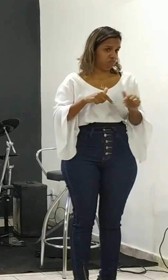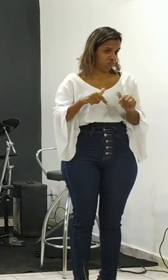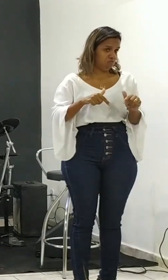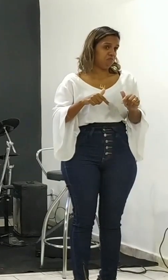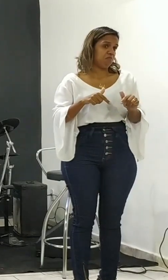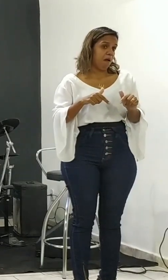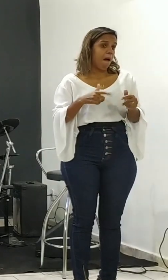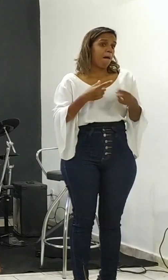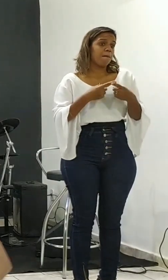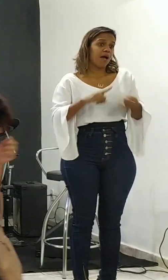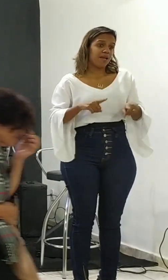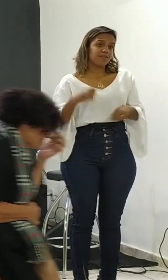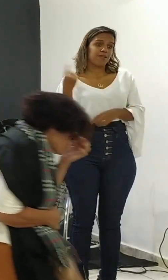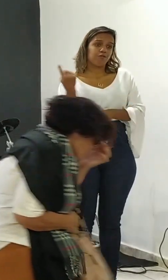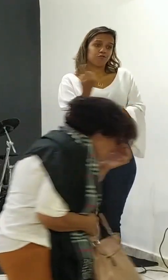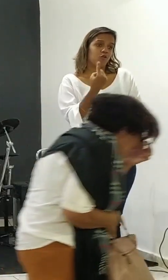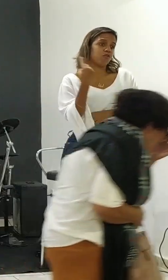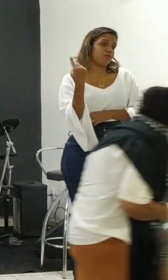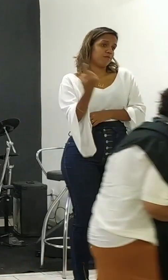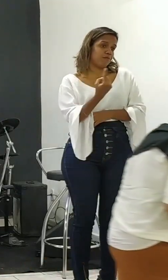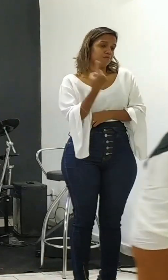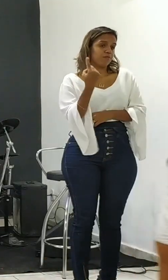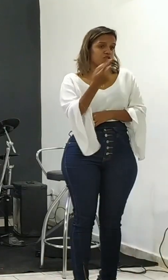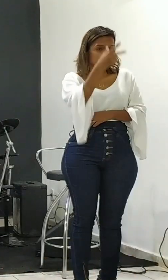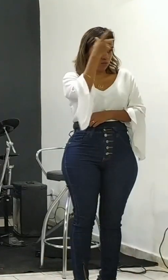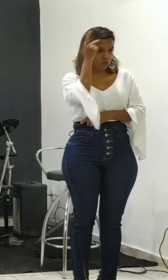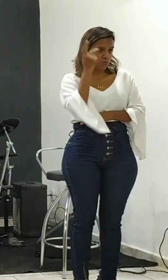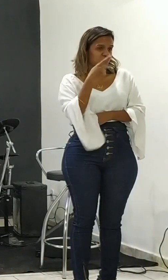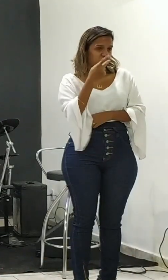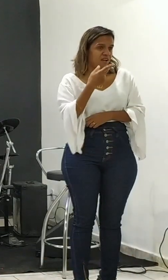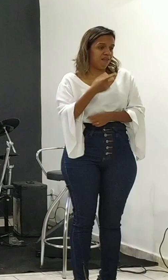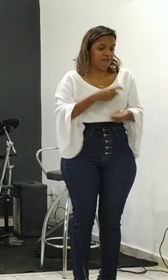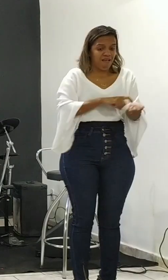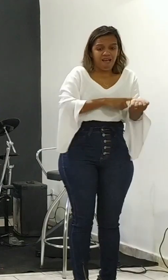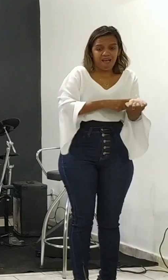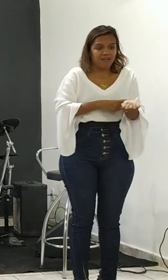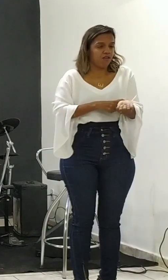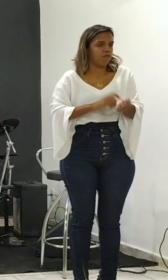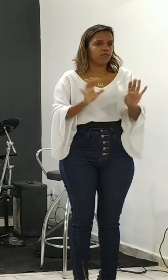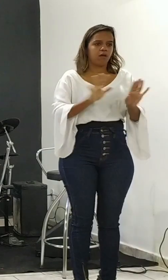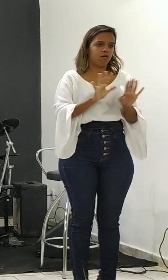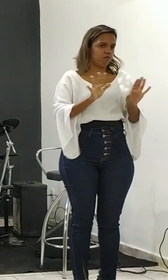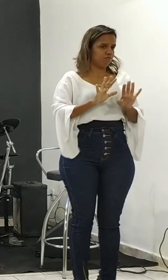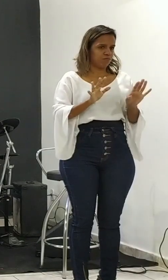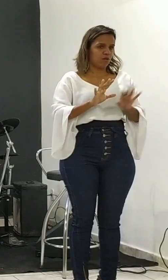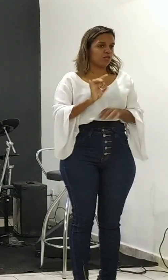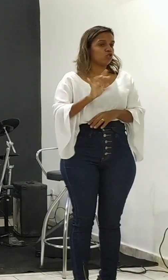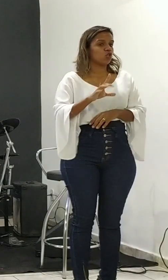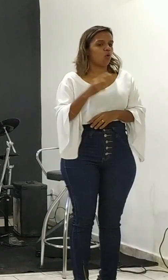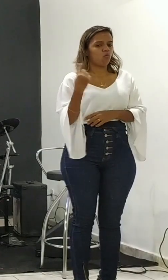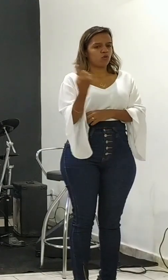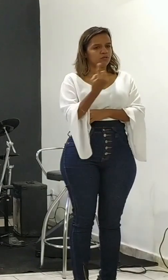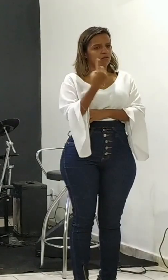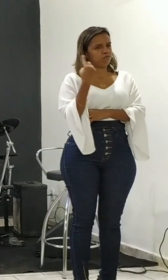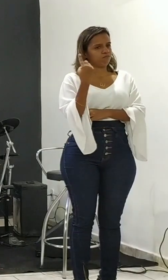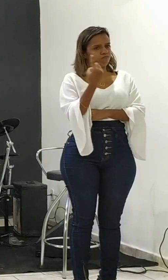que, como se fosse, né, muitos falam que era estresse, mas não, era